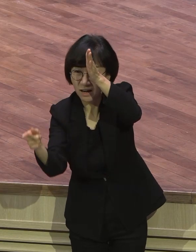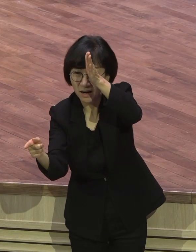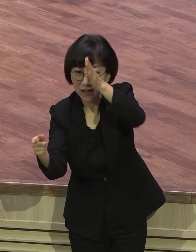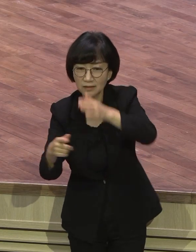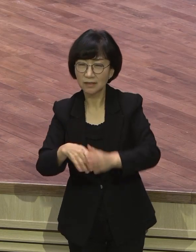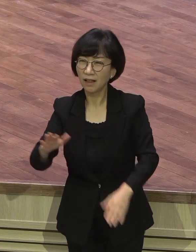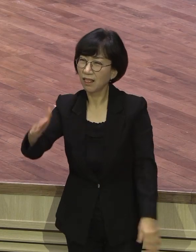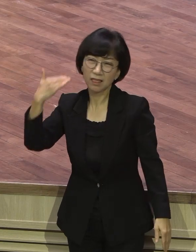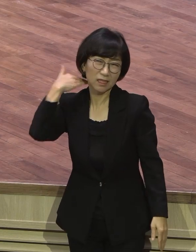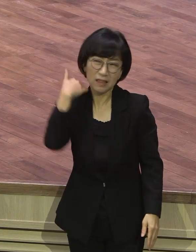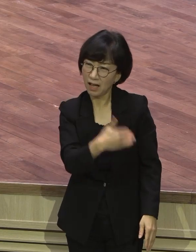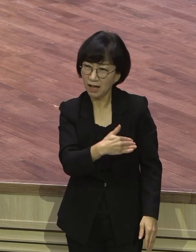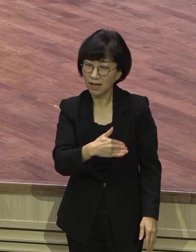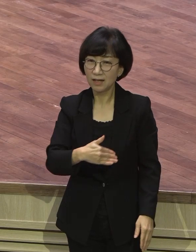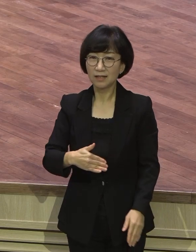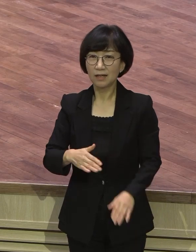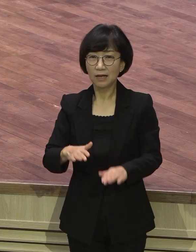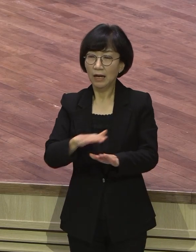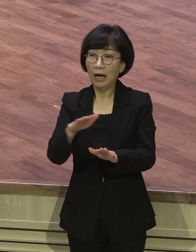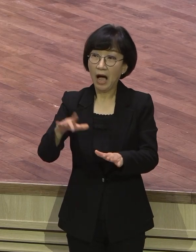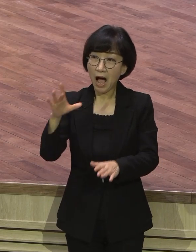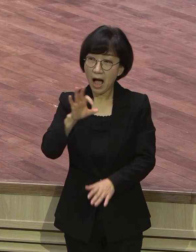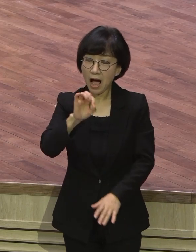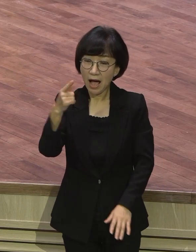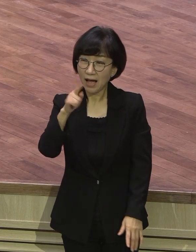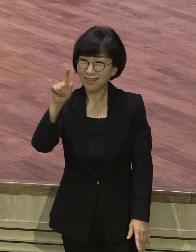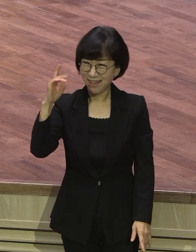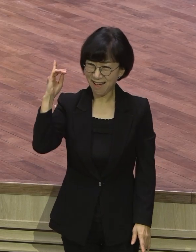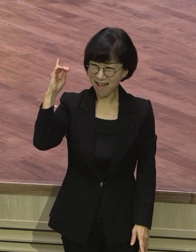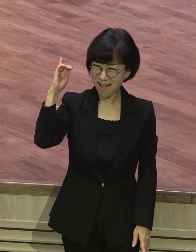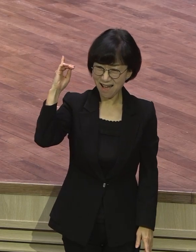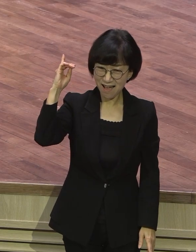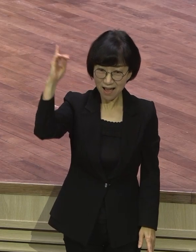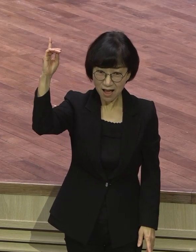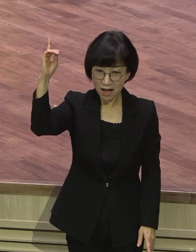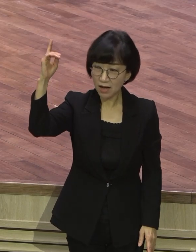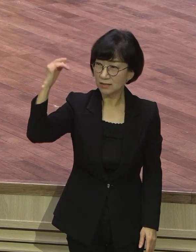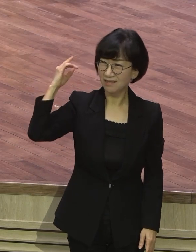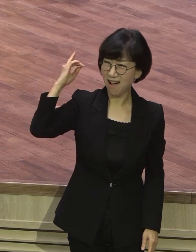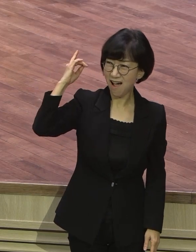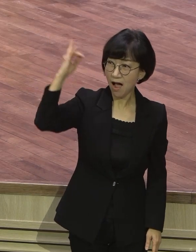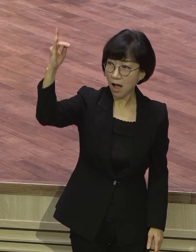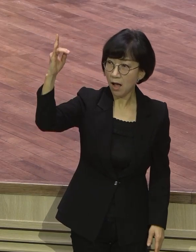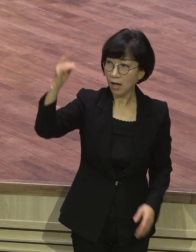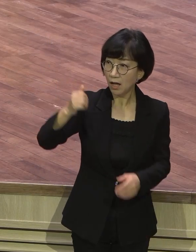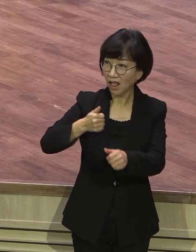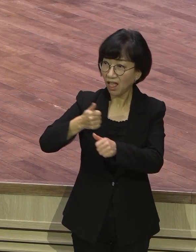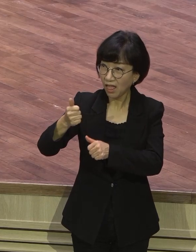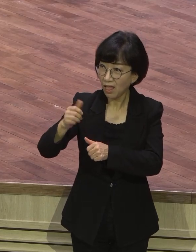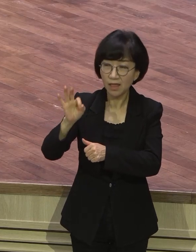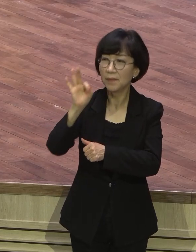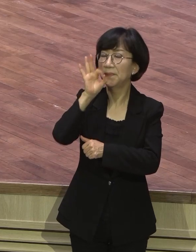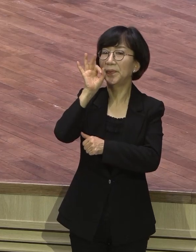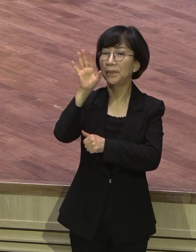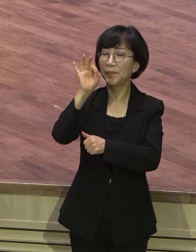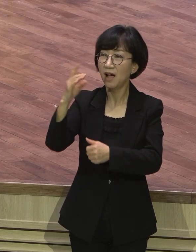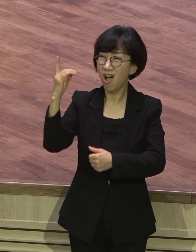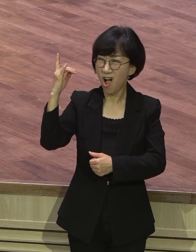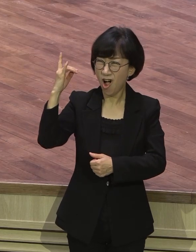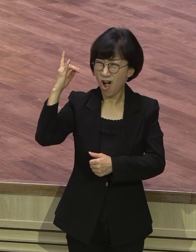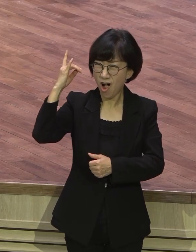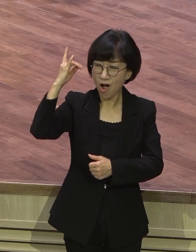안된다. 우리는 저 안학자 잃을 수 없다. 지고리 장대하고 거인들이고 어마어마한